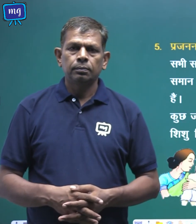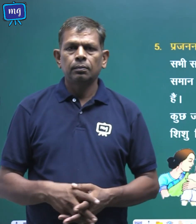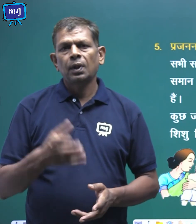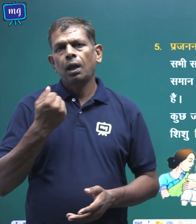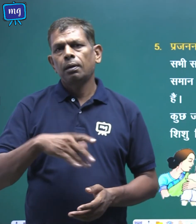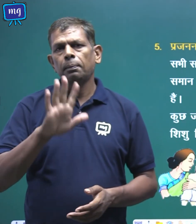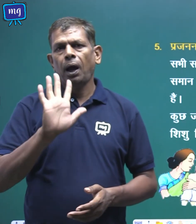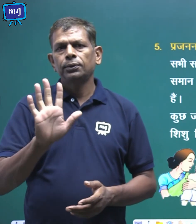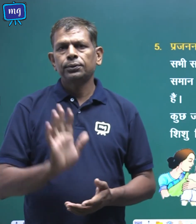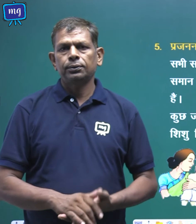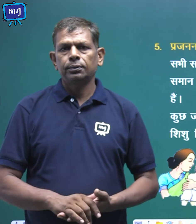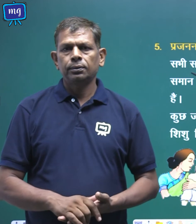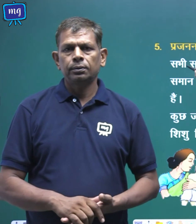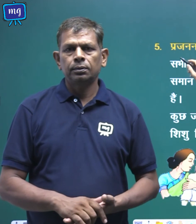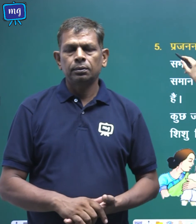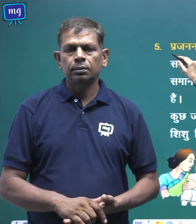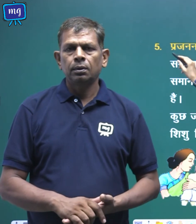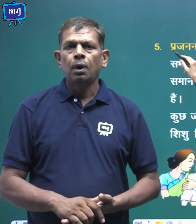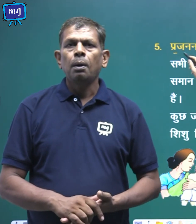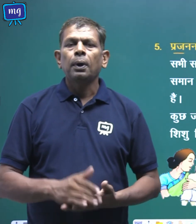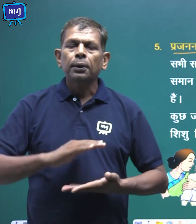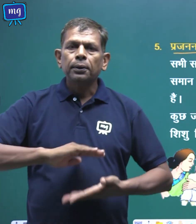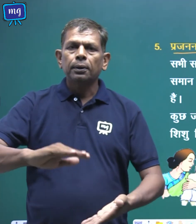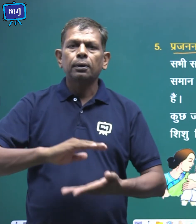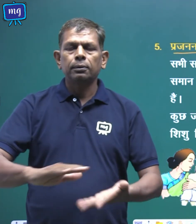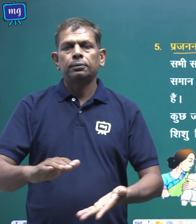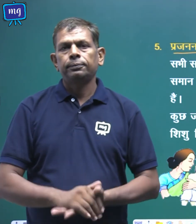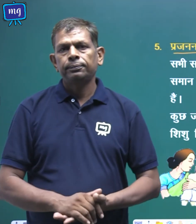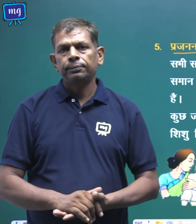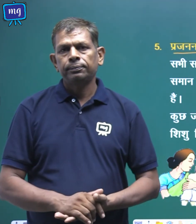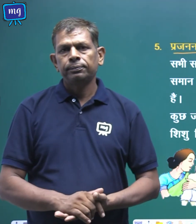नंबर 5, प्रजनन।